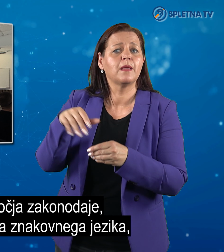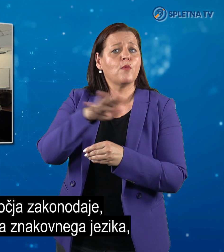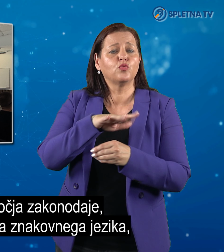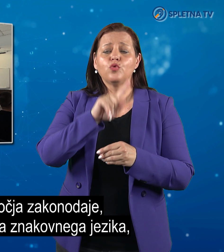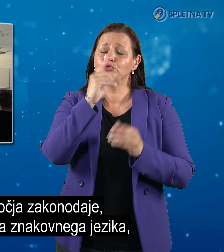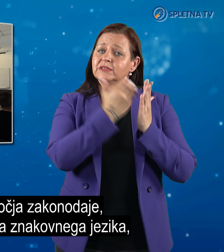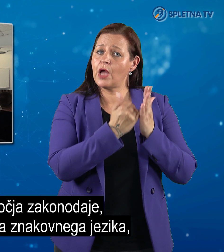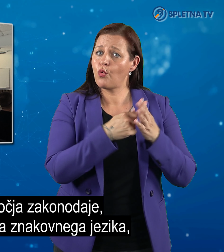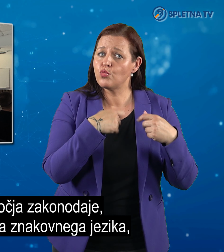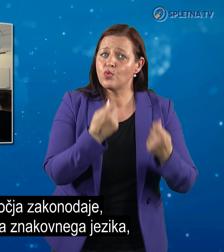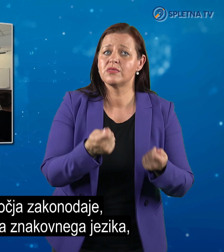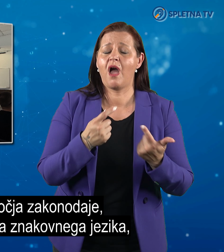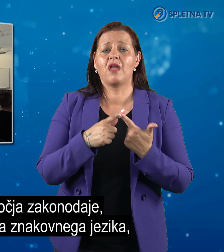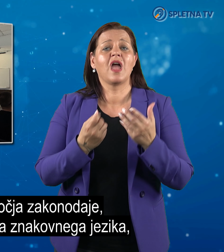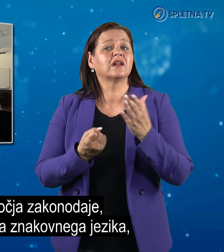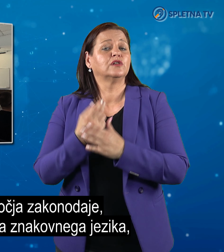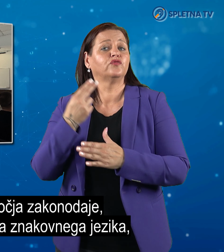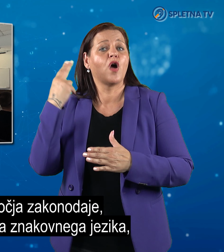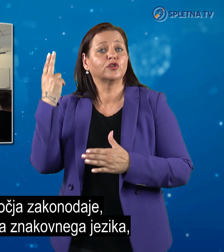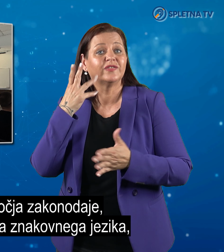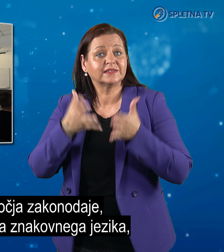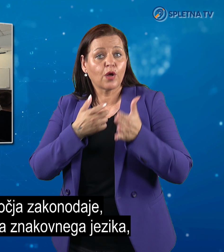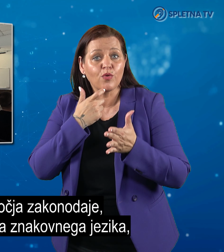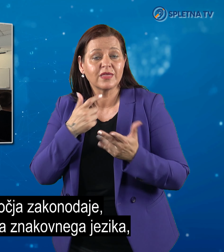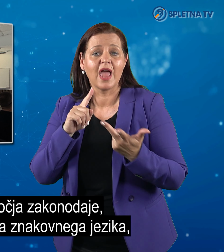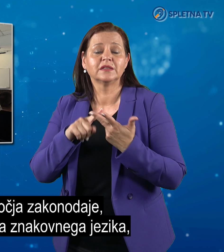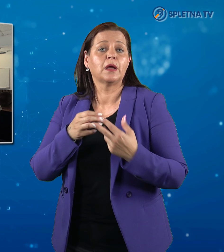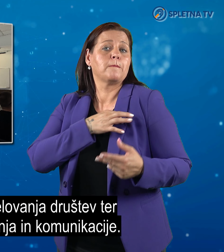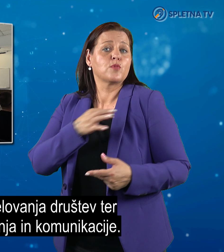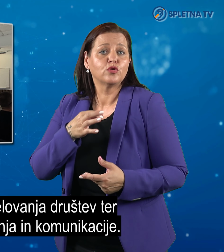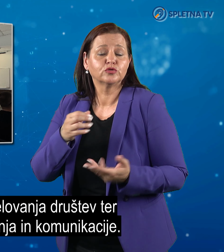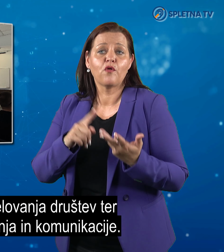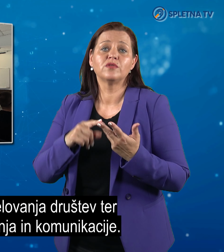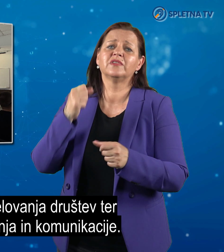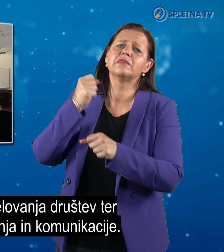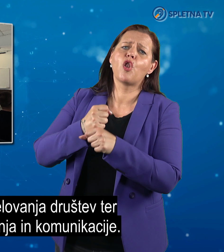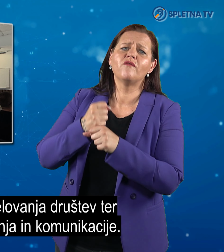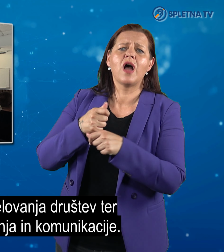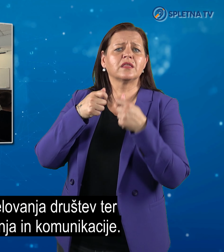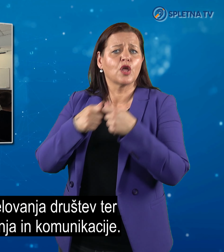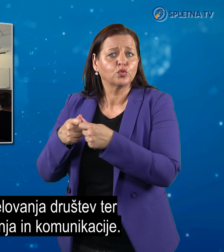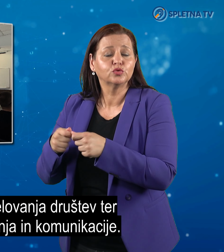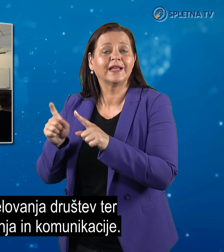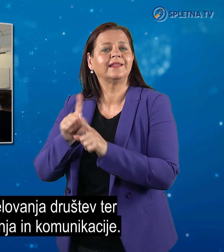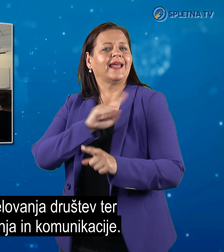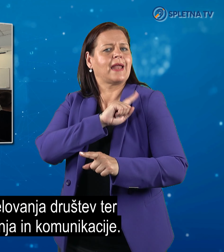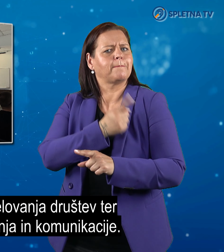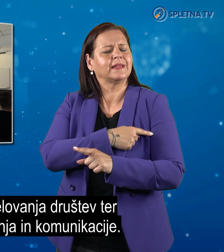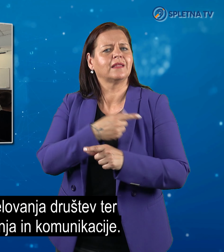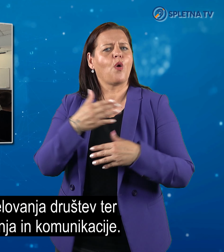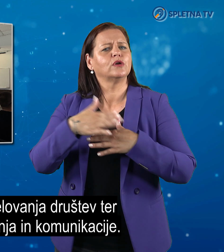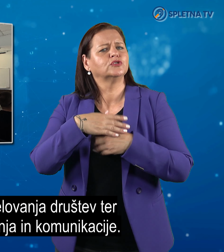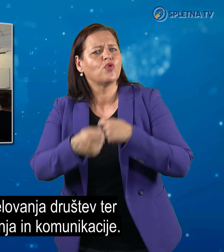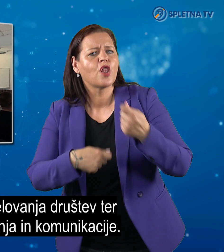razvoja slovenskega znakovnega jezika, prostovoljstva, delovanja društev ter krepitve sodelovanja in komunikacije.